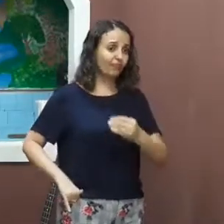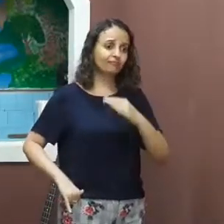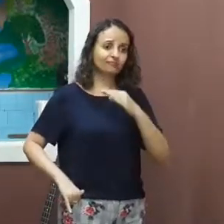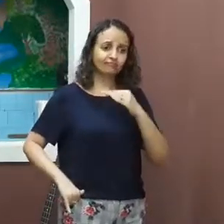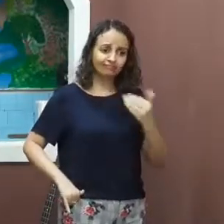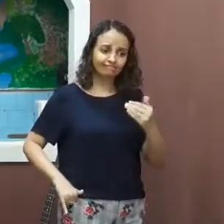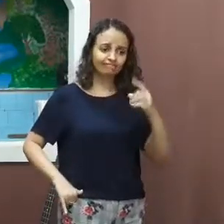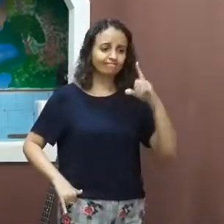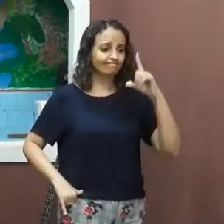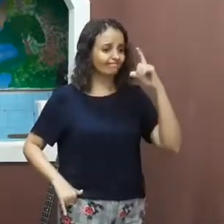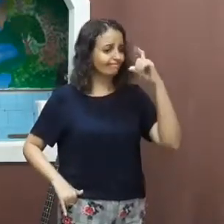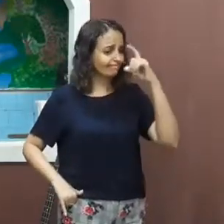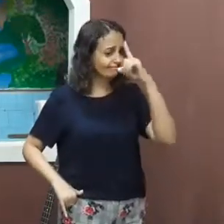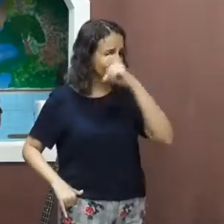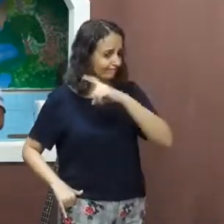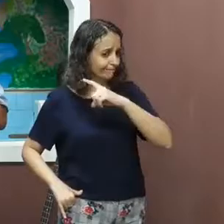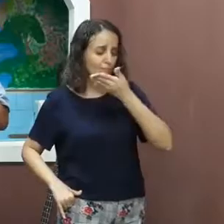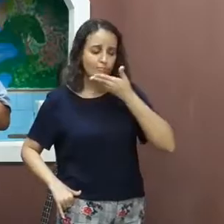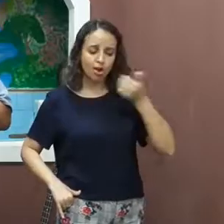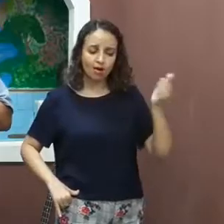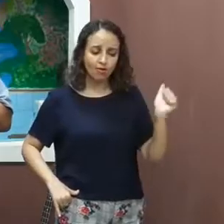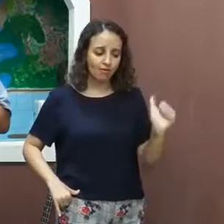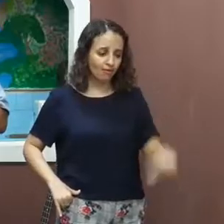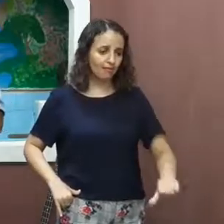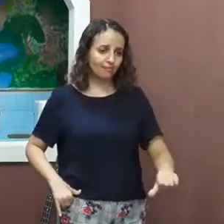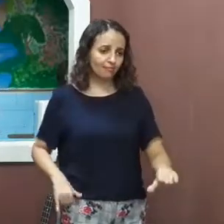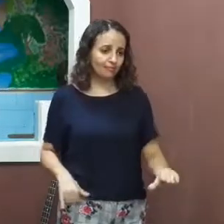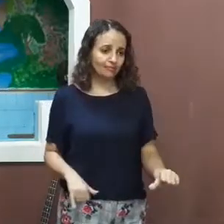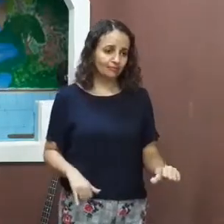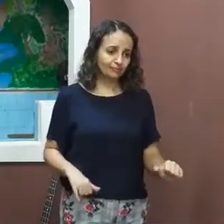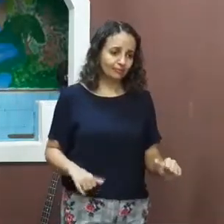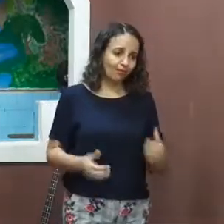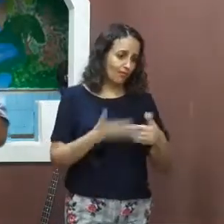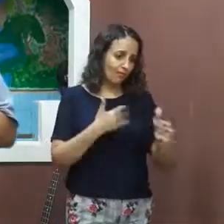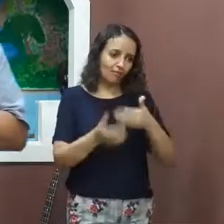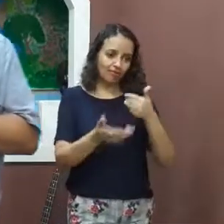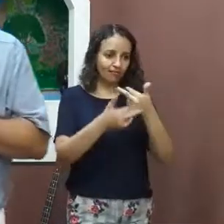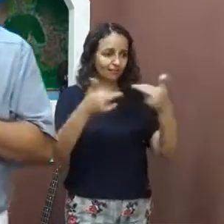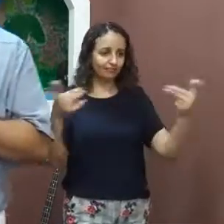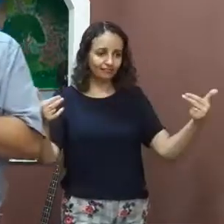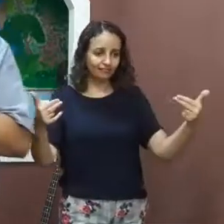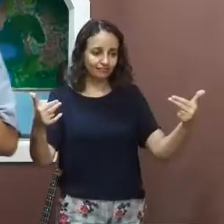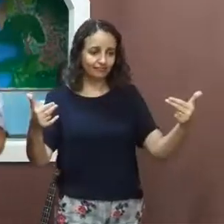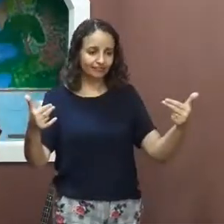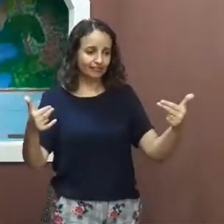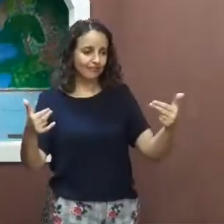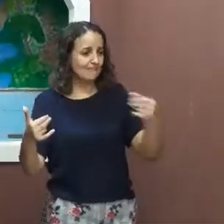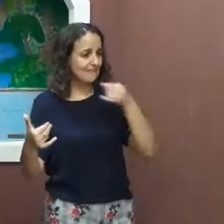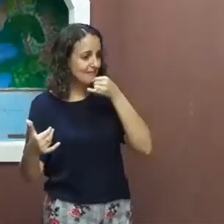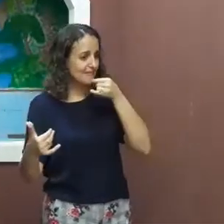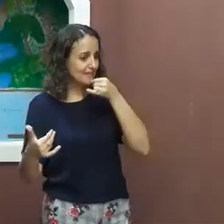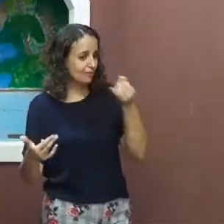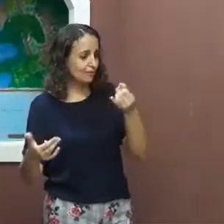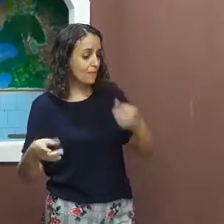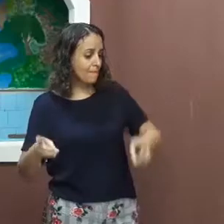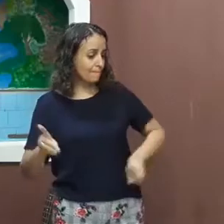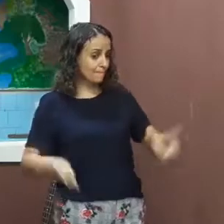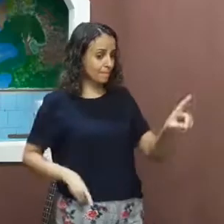tio, um avô, um primo perder uma